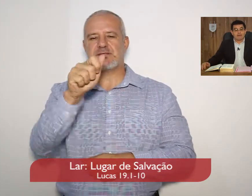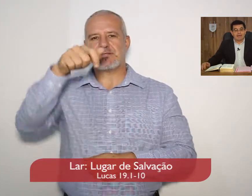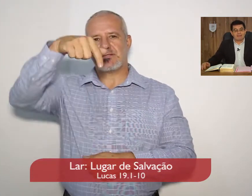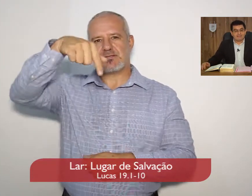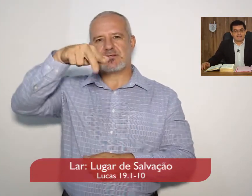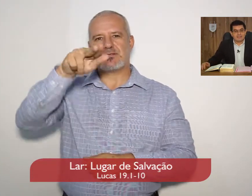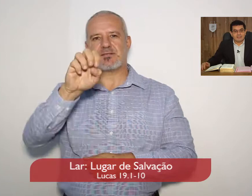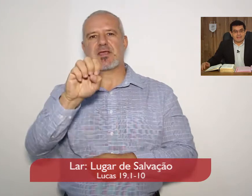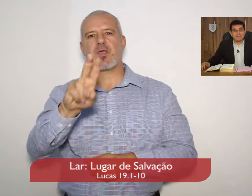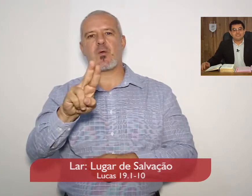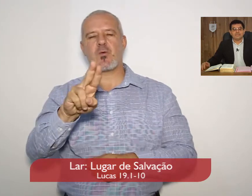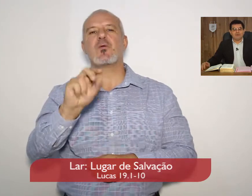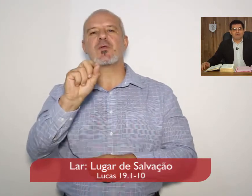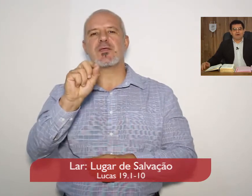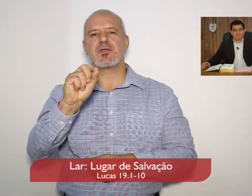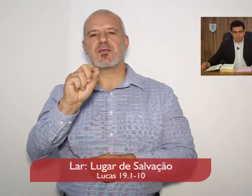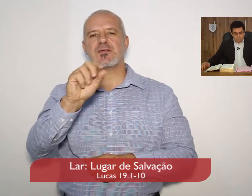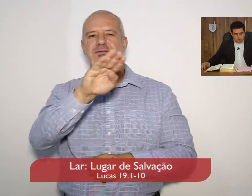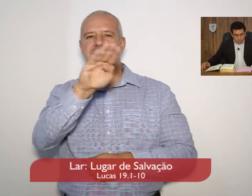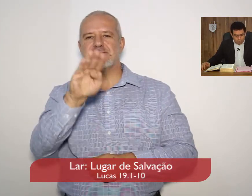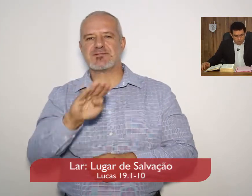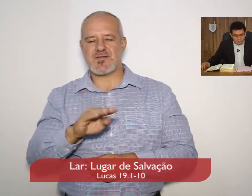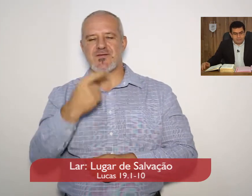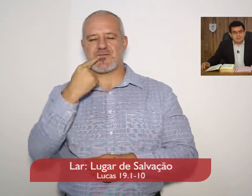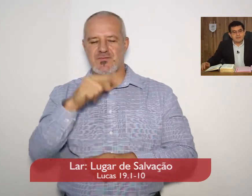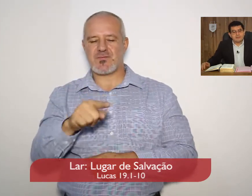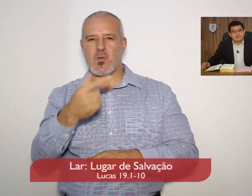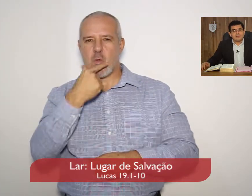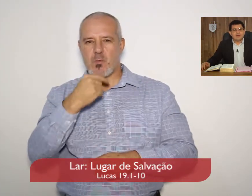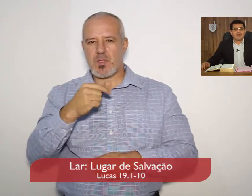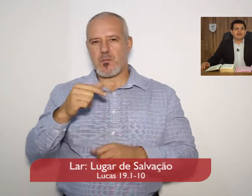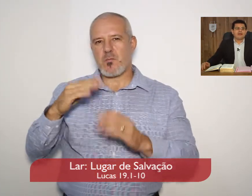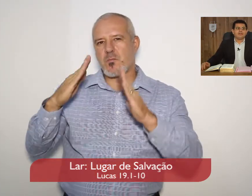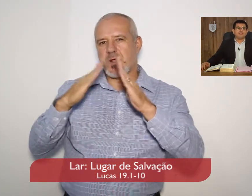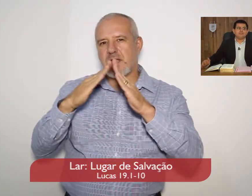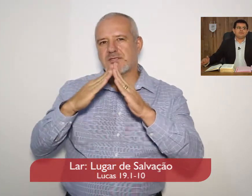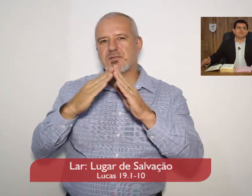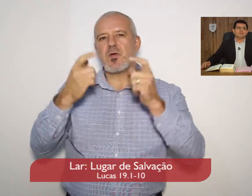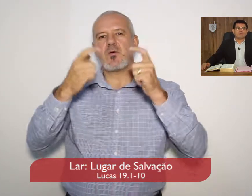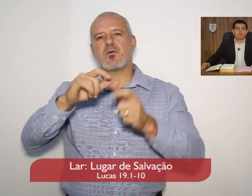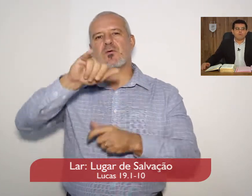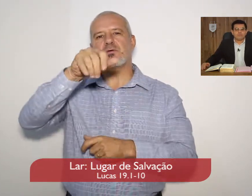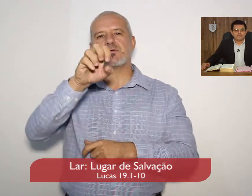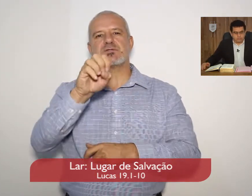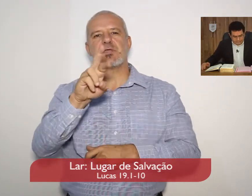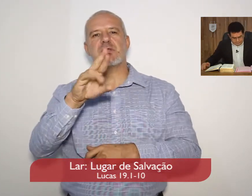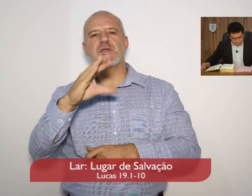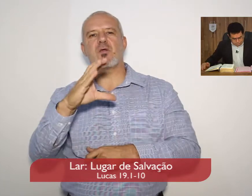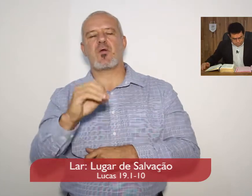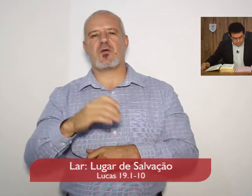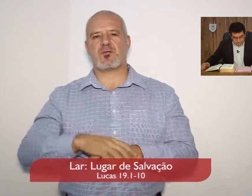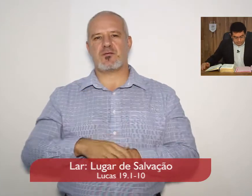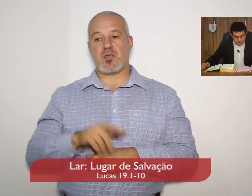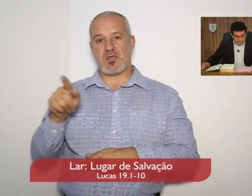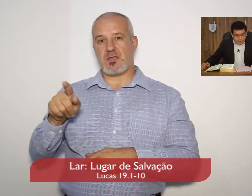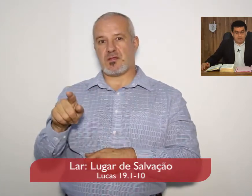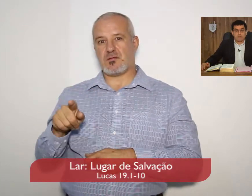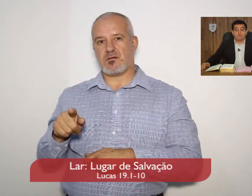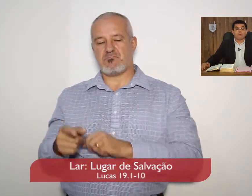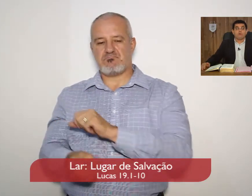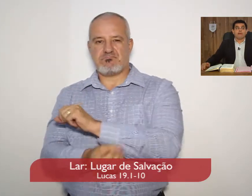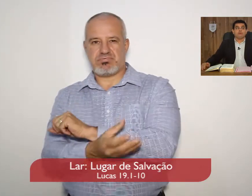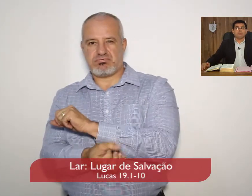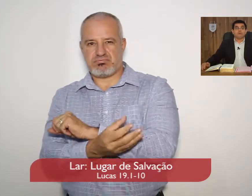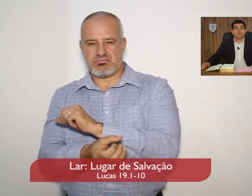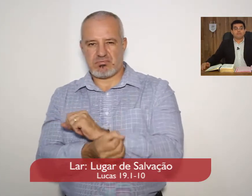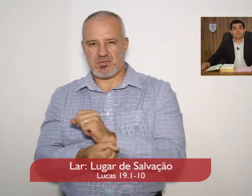que morava em Jericó. Um homem que era tido como desonesto. Ele era